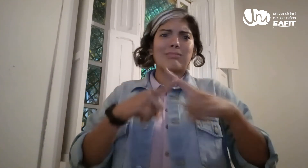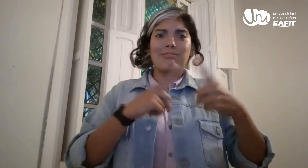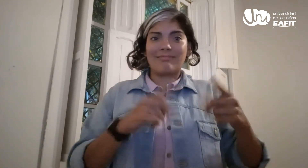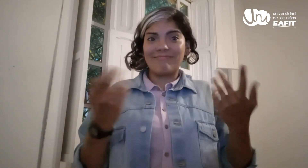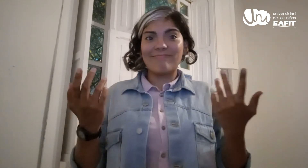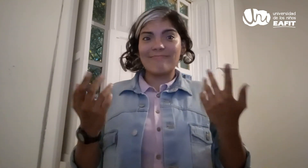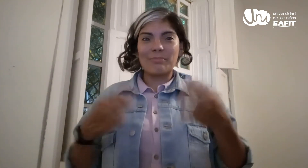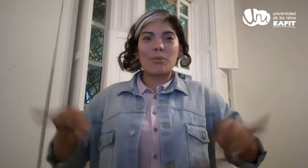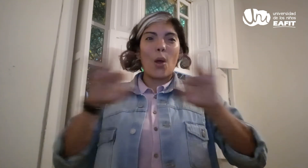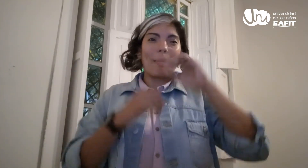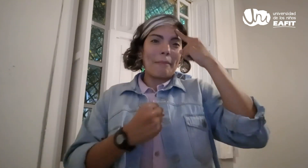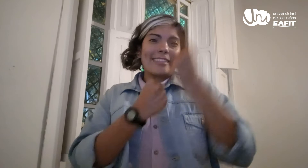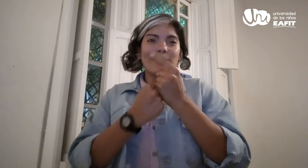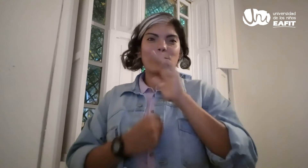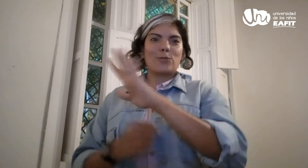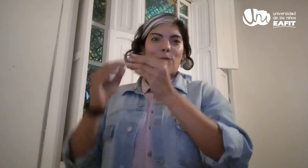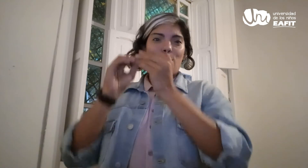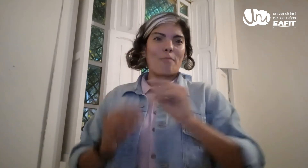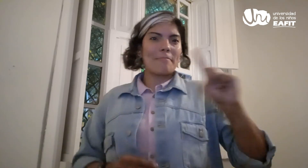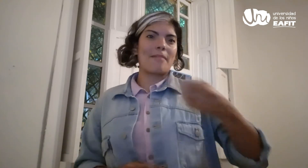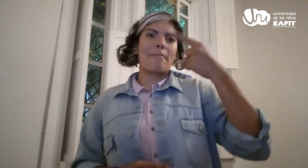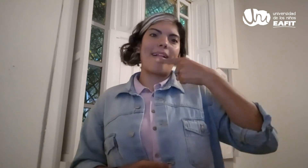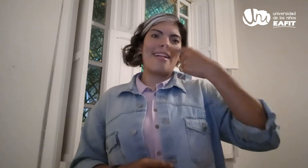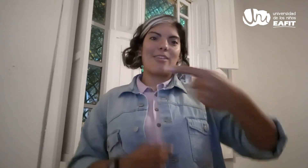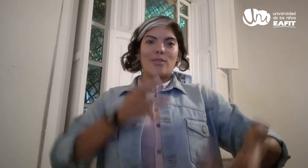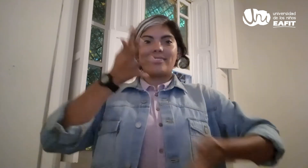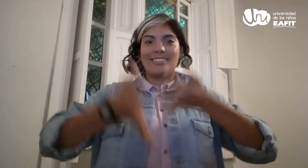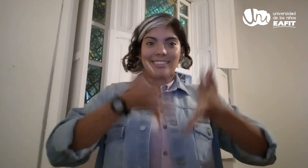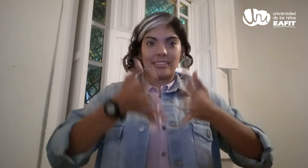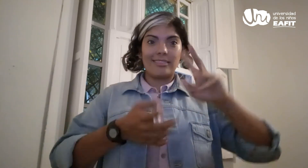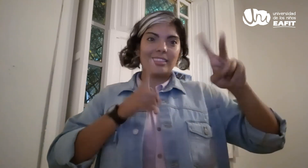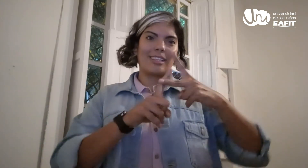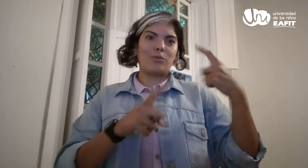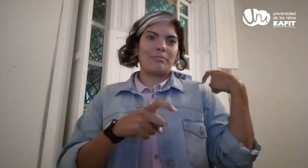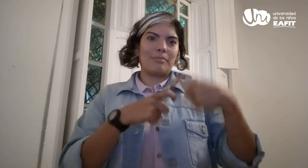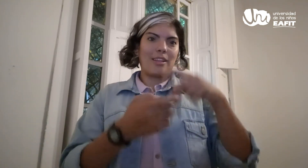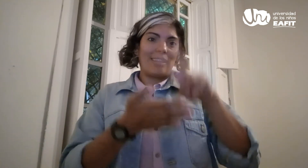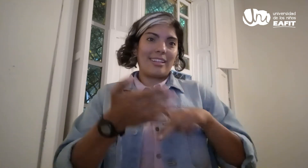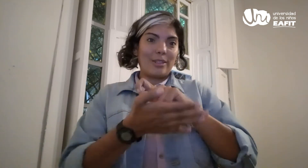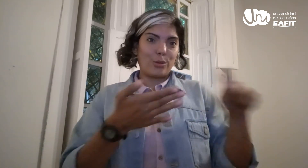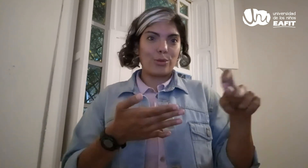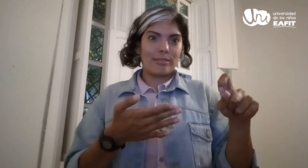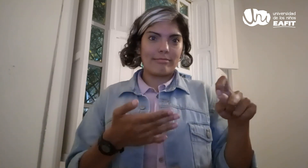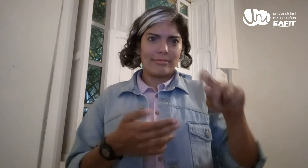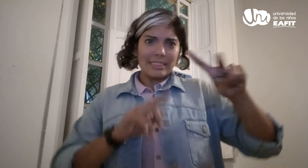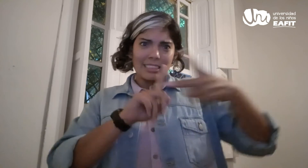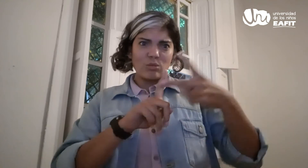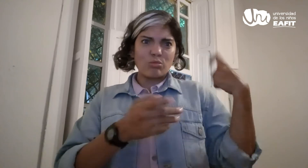oral o escrito, del lenguaje corporal. Sin embargo, es necesario comprender que la primera lengua de las personas sordoseñantes